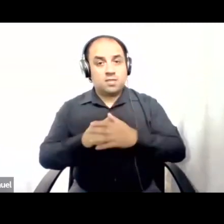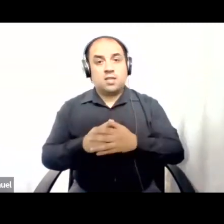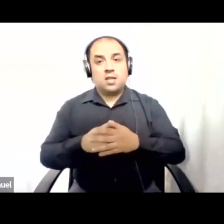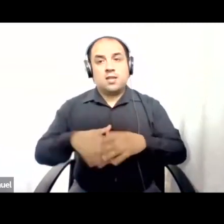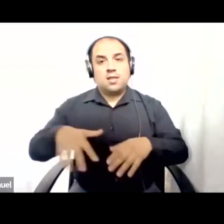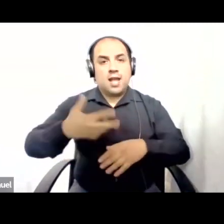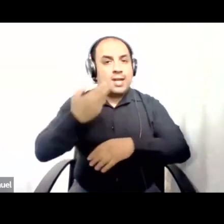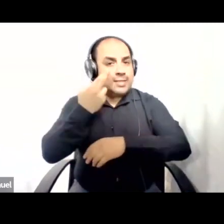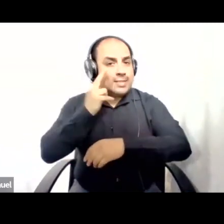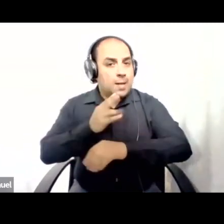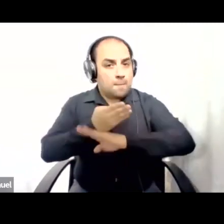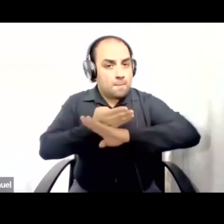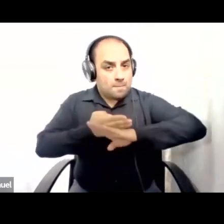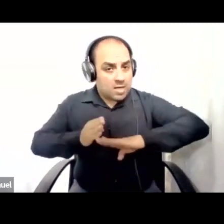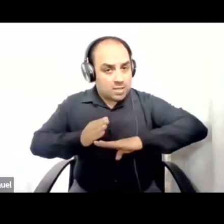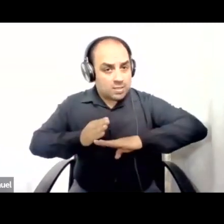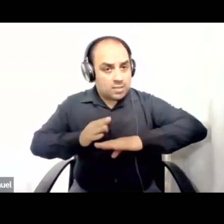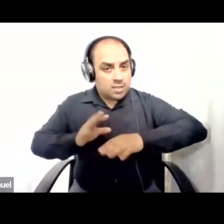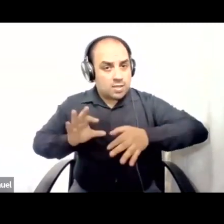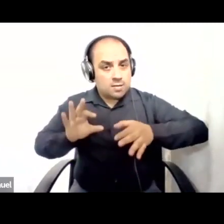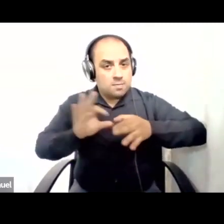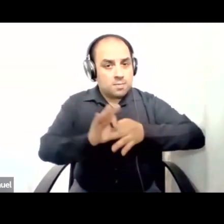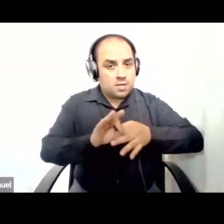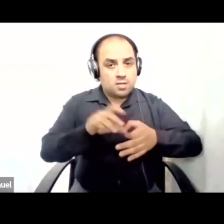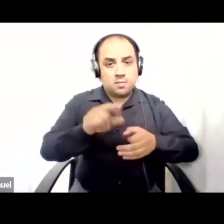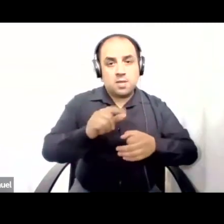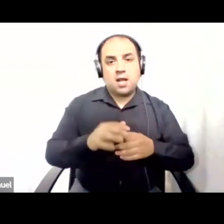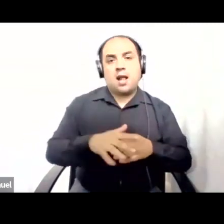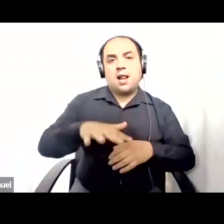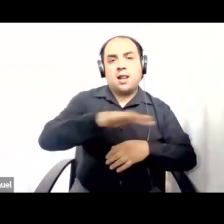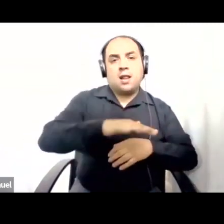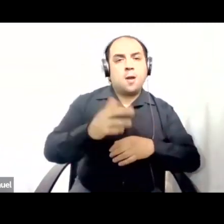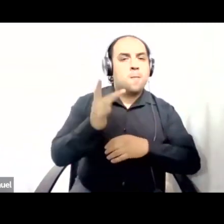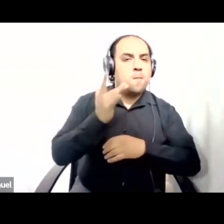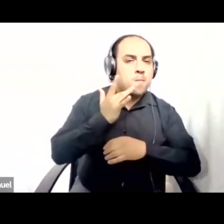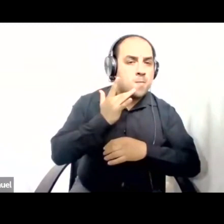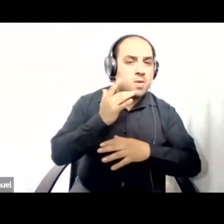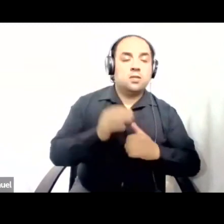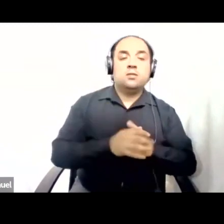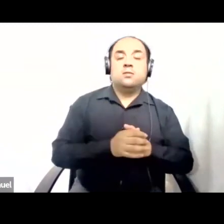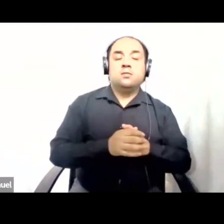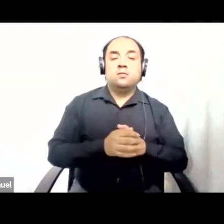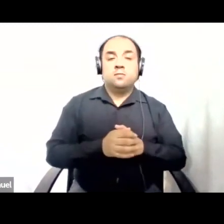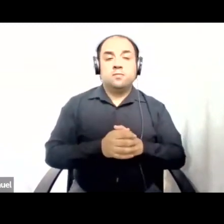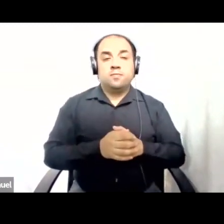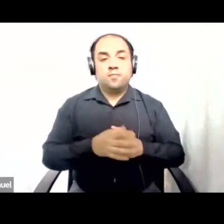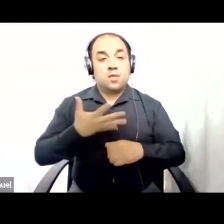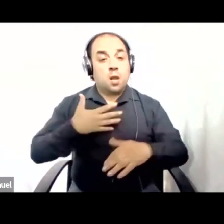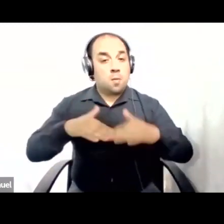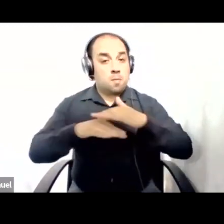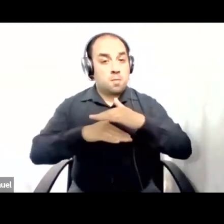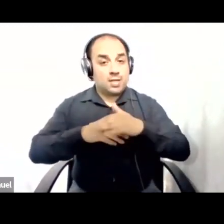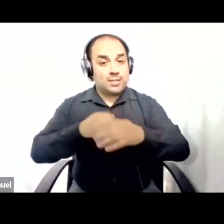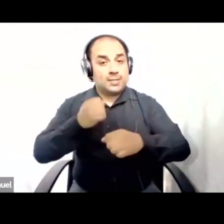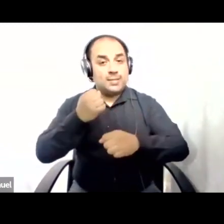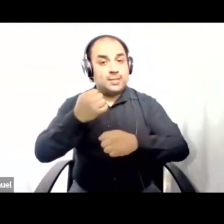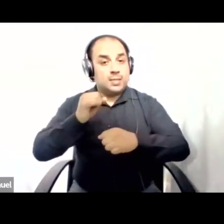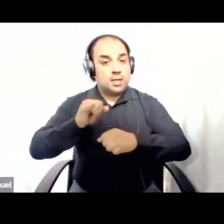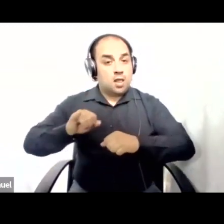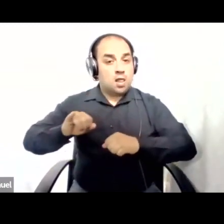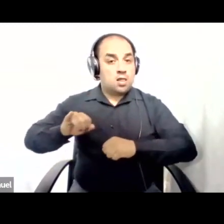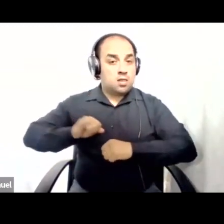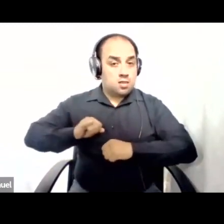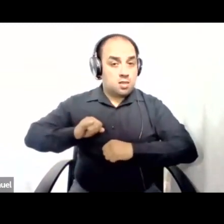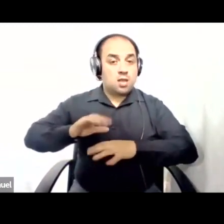cultural ligada al ascenso de la burguesía. Esta va a ser la base de la identidad civilizatoria capitalista en